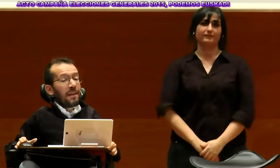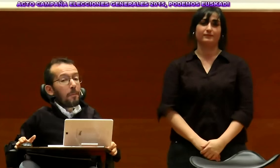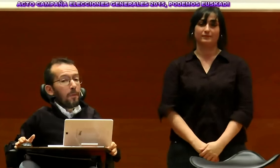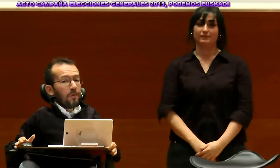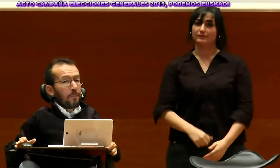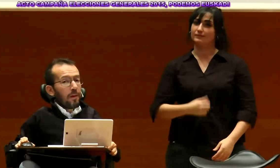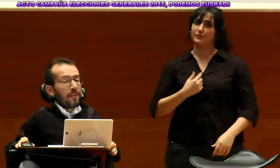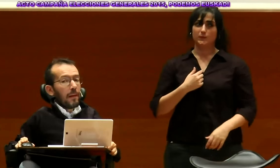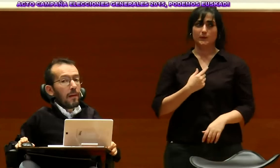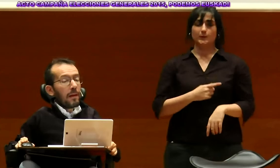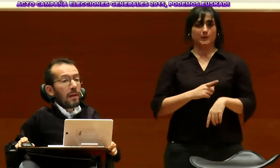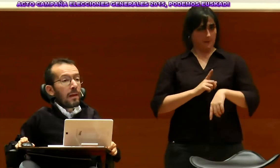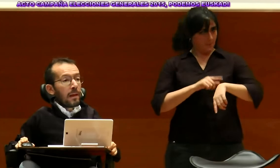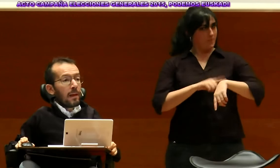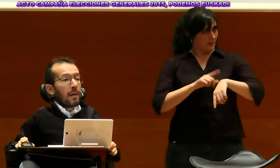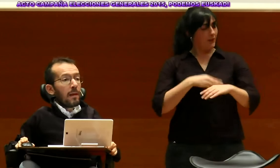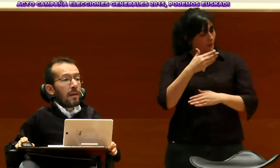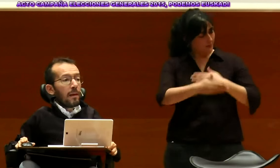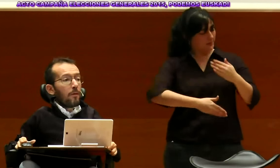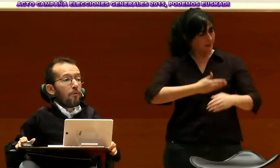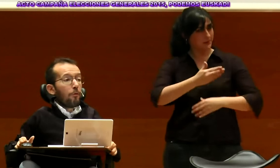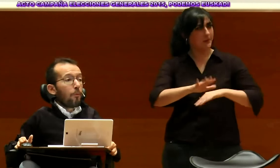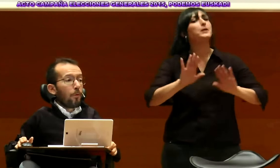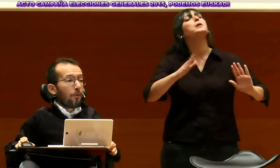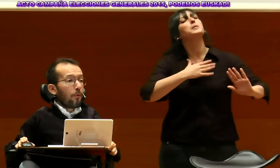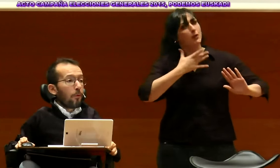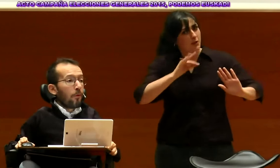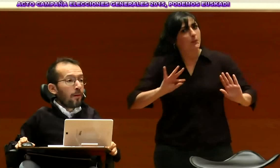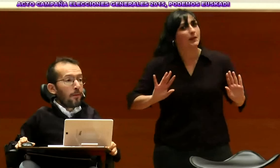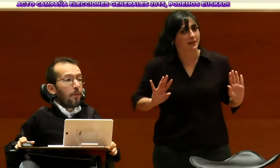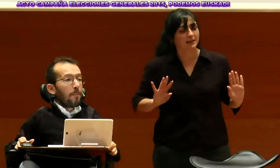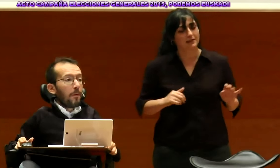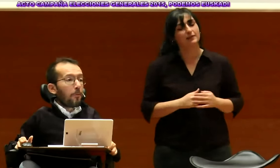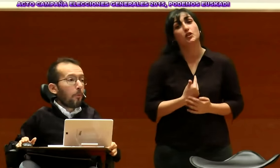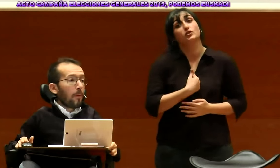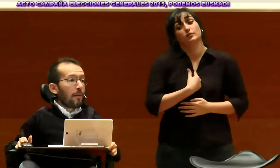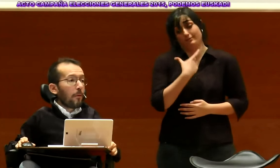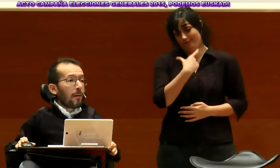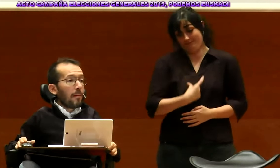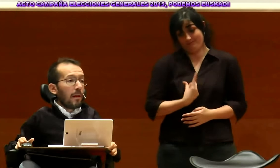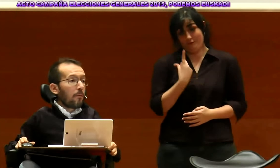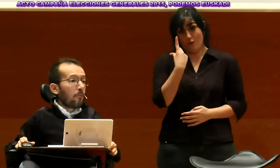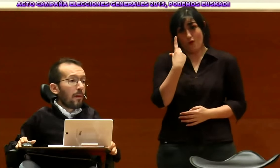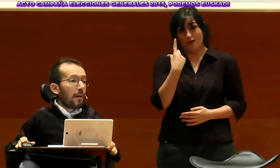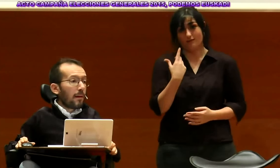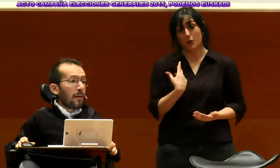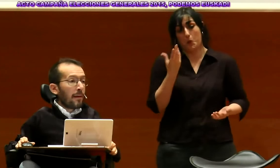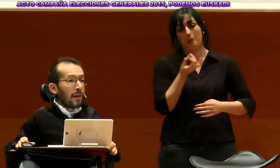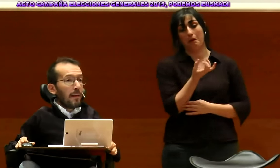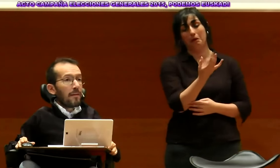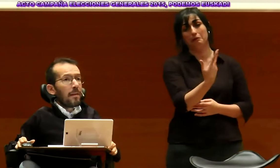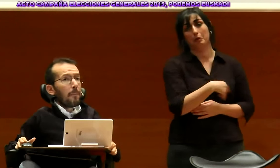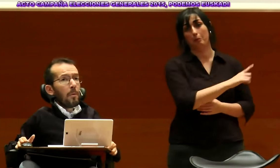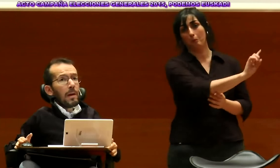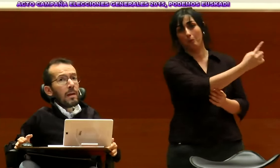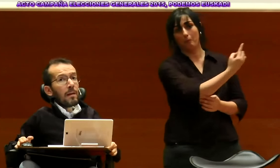lleva tiempo, pero se puede hacer. Y yo soy uno, yo me encuentro con una señora en el tren un día y